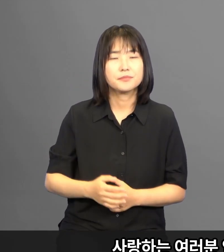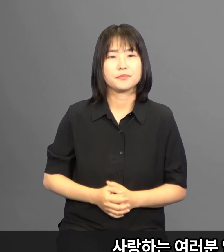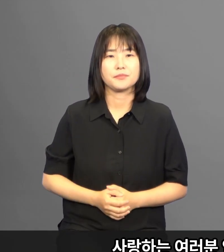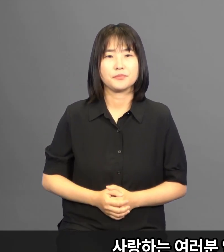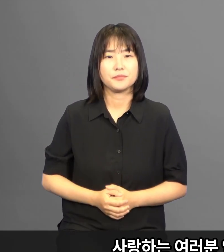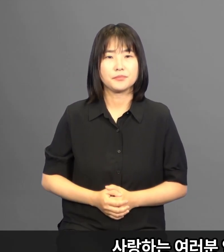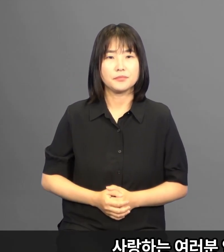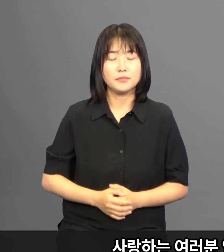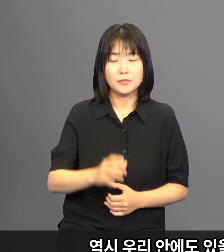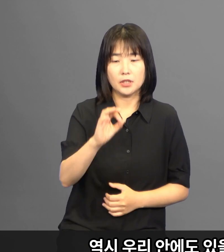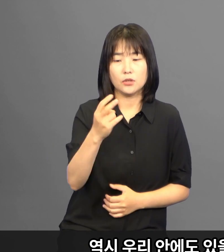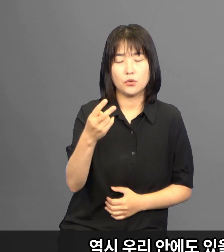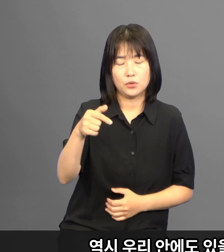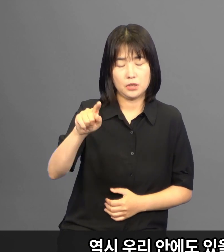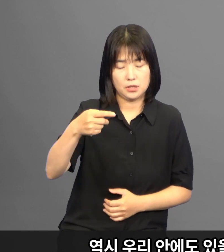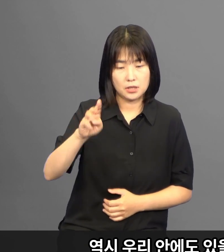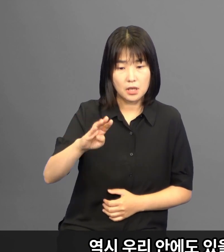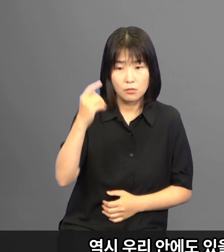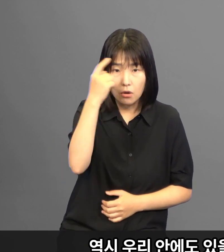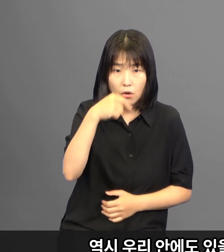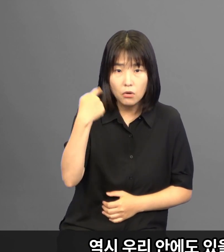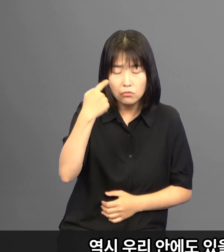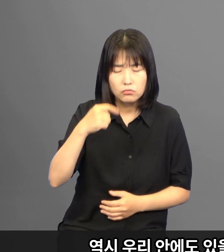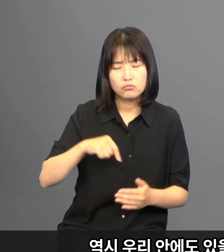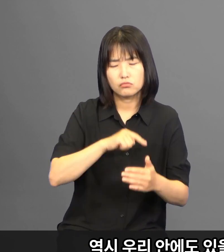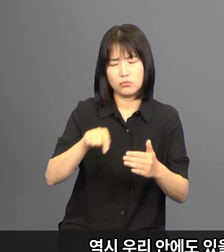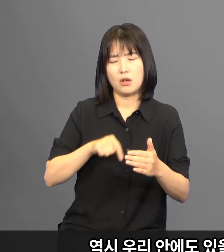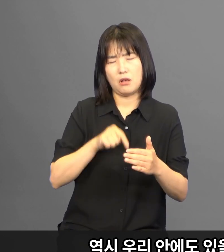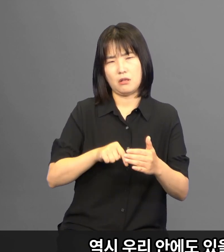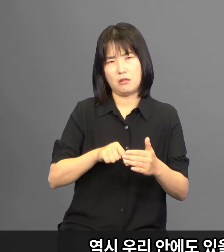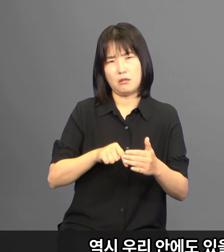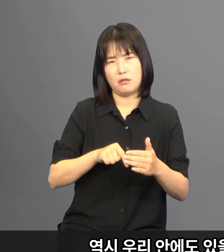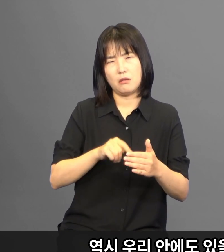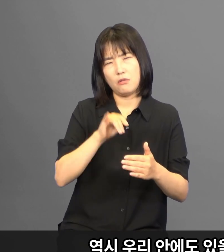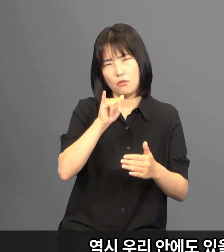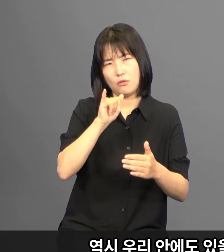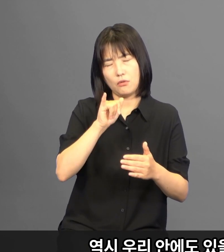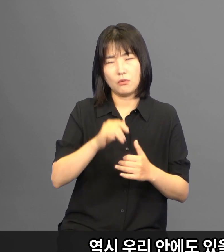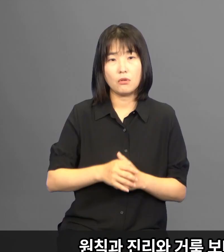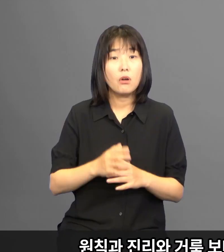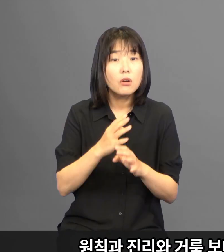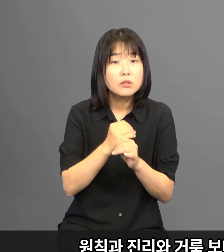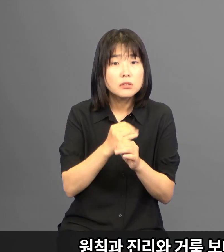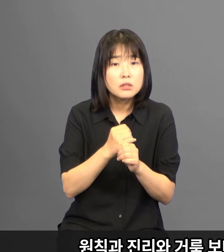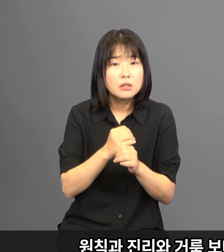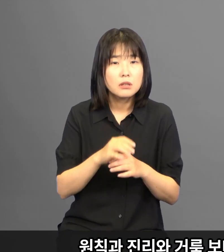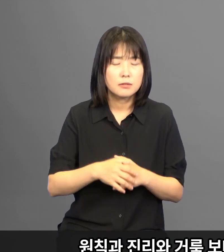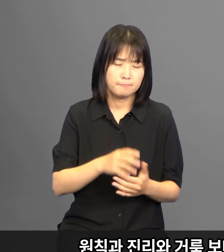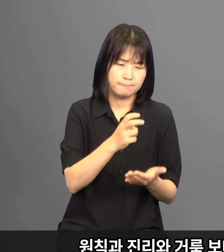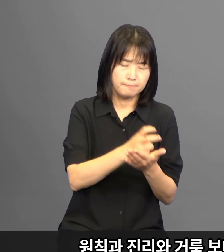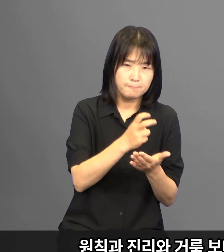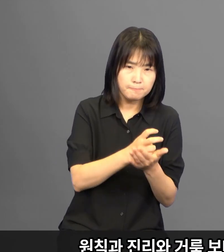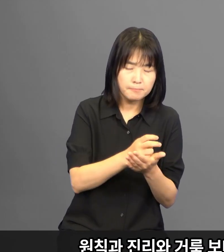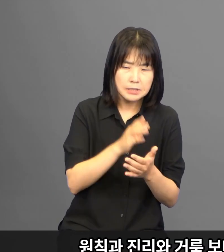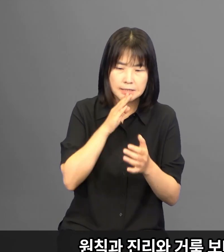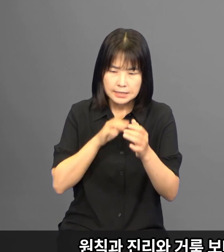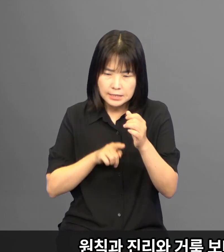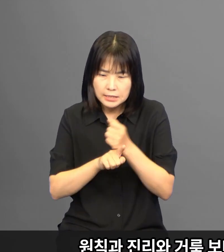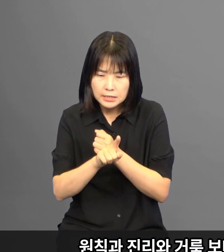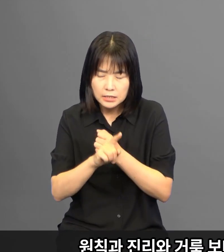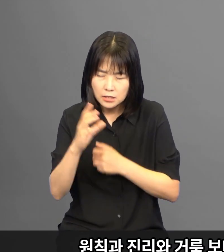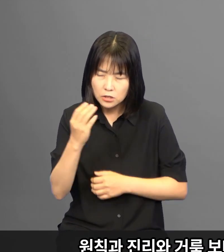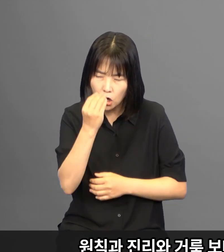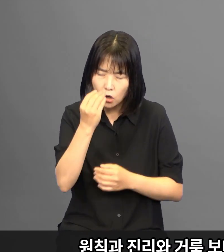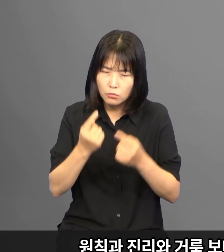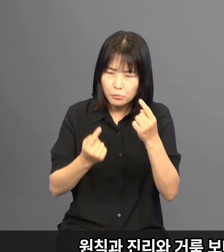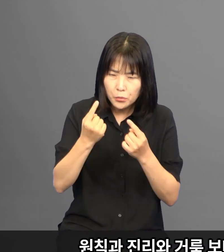이 요나답의 얼굴이 역시 우리 안에도 있을 수 있다는 거예요. 언제요? 원칙과 진리와